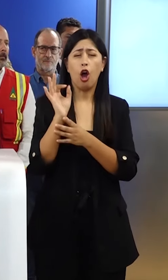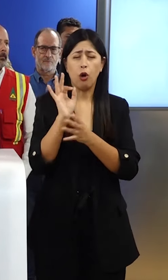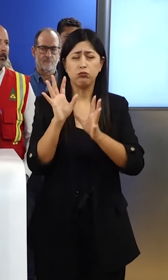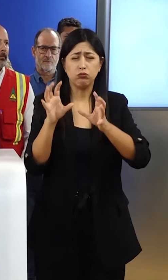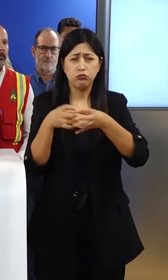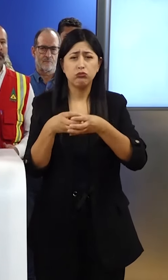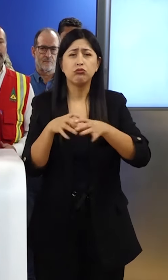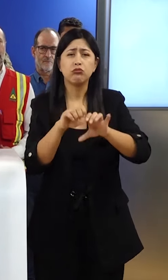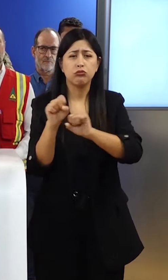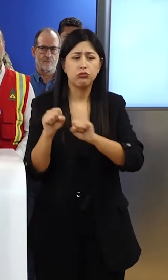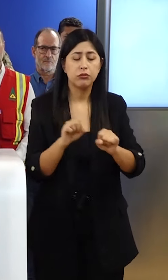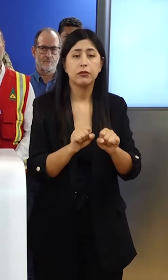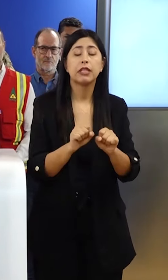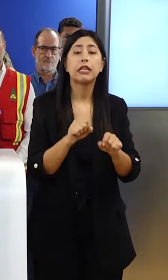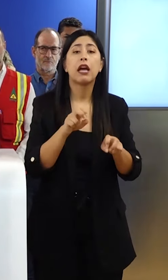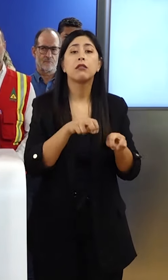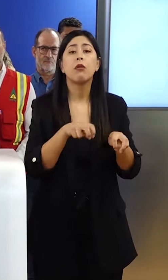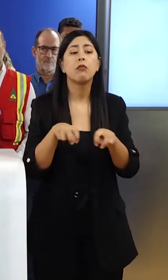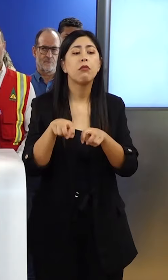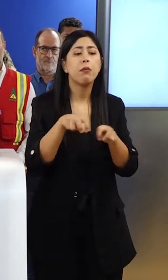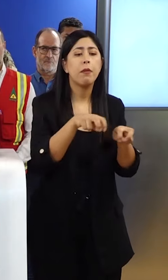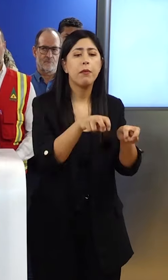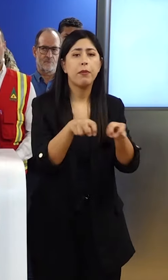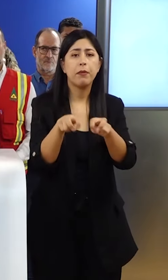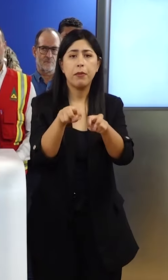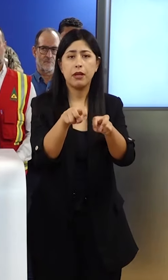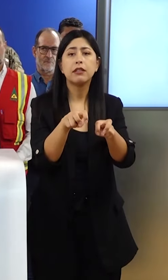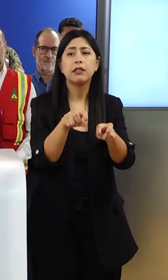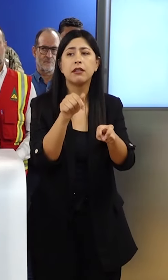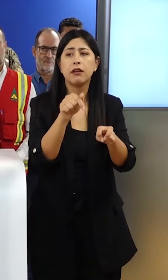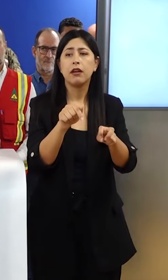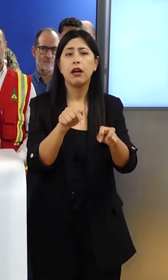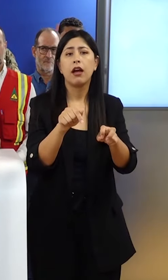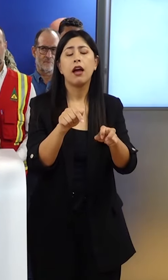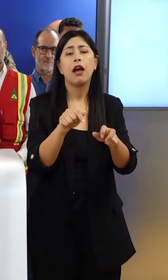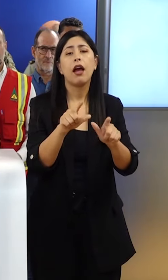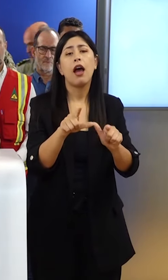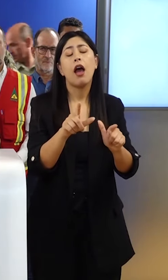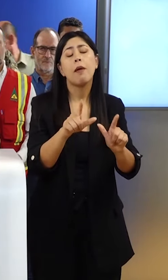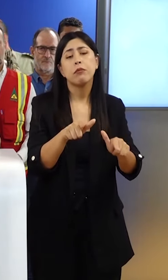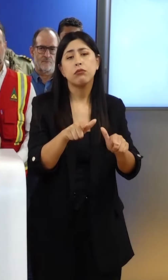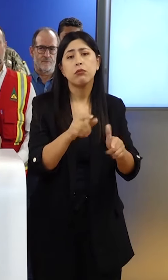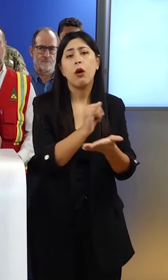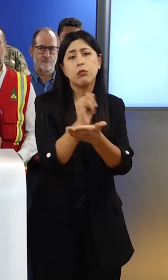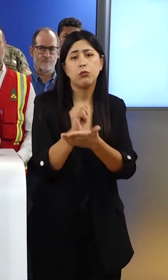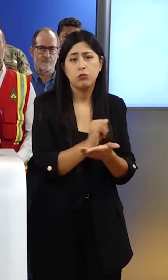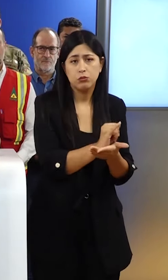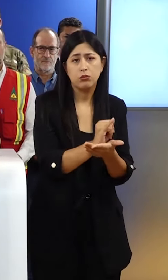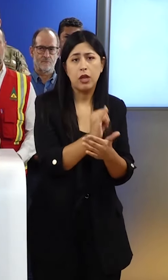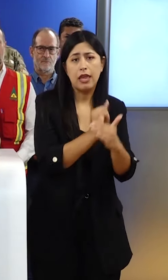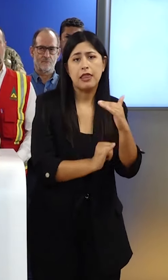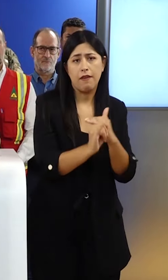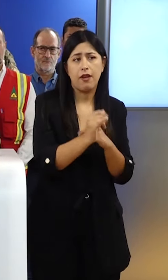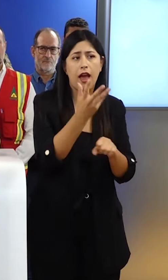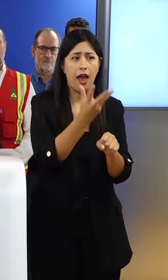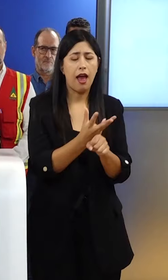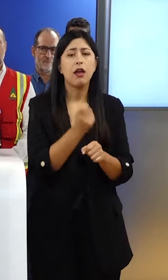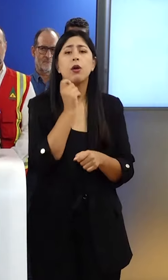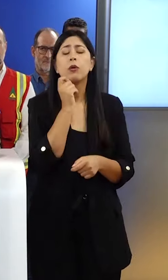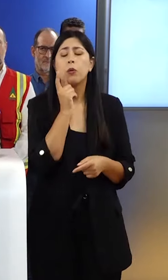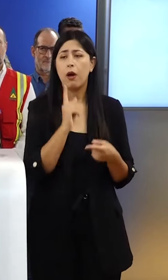recorridos por parte de los organismos que intervienen en estas tareas eh Por una